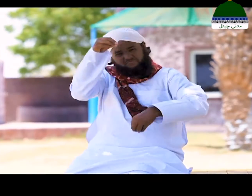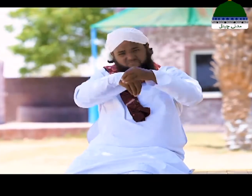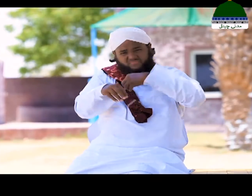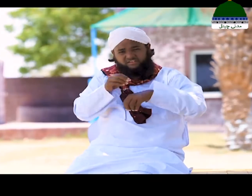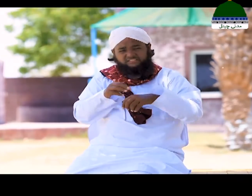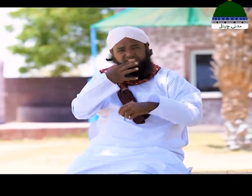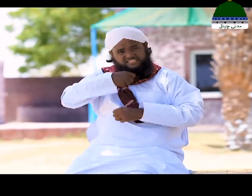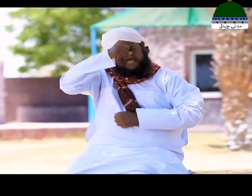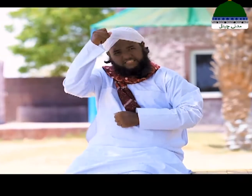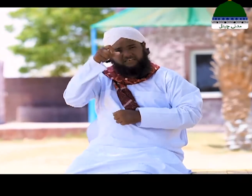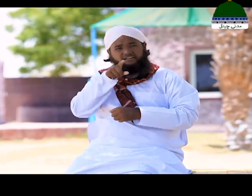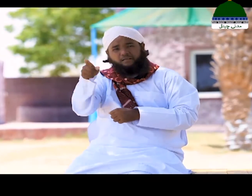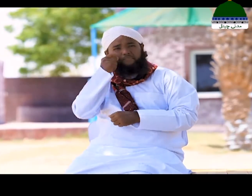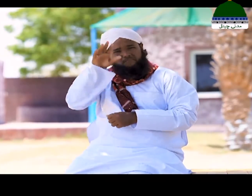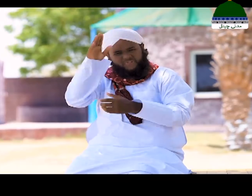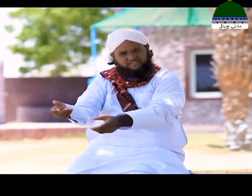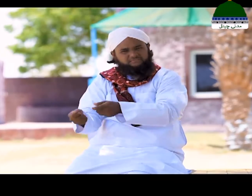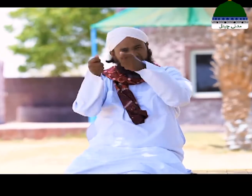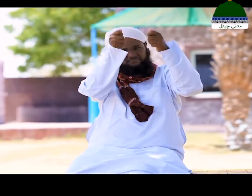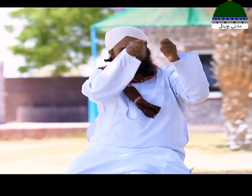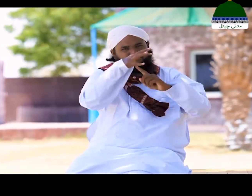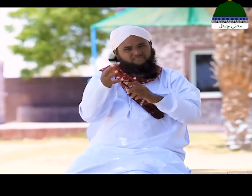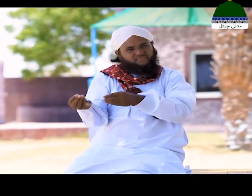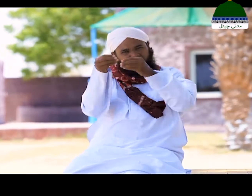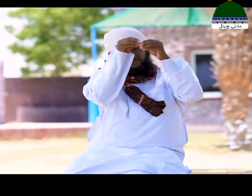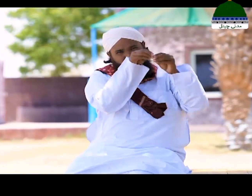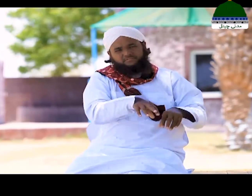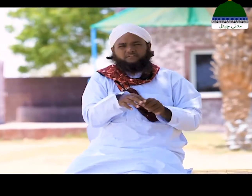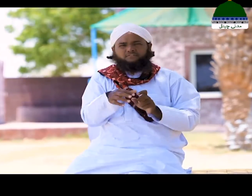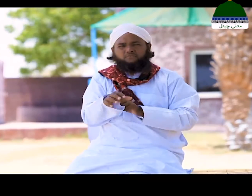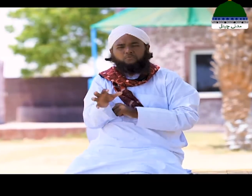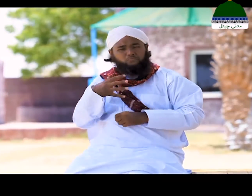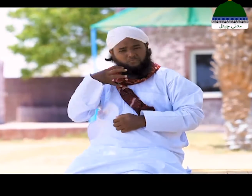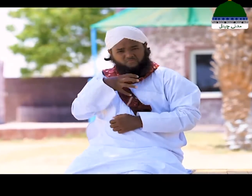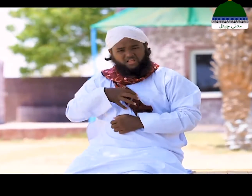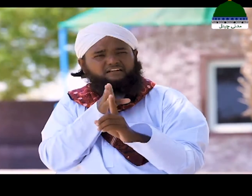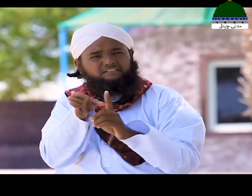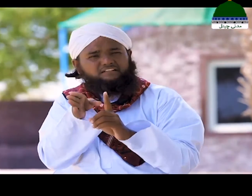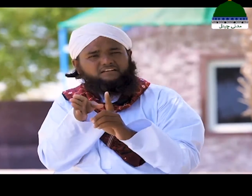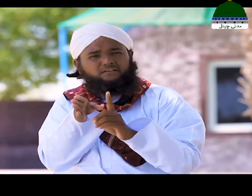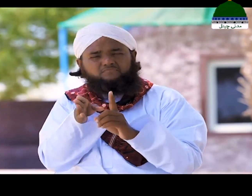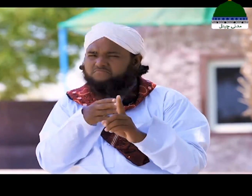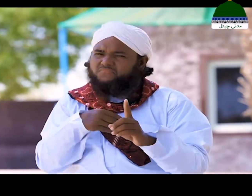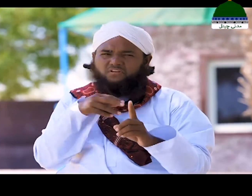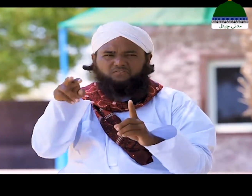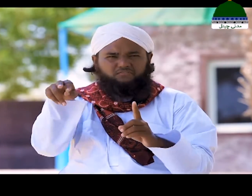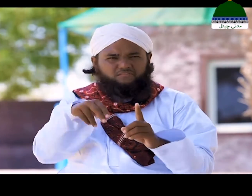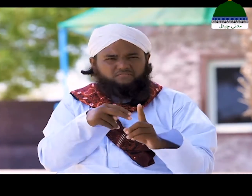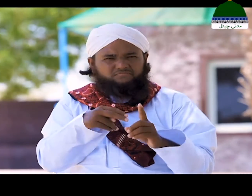کی لاش کو بادشاہ کے دربار میں بھجوا دیا گیا۔ وہ شخص جس سے حسد کیا جاتا تھا حسب معمول بادشاہ کے دربار میں